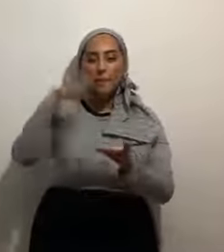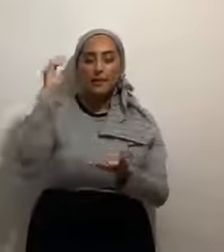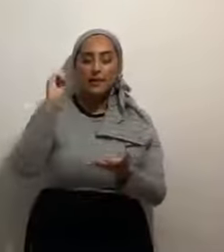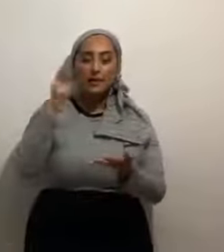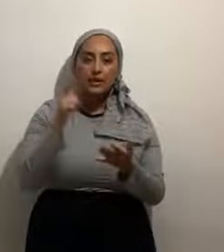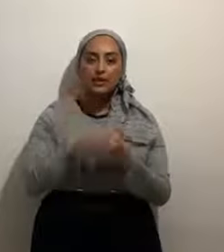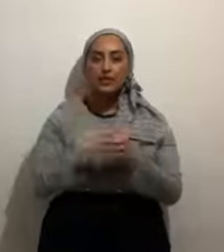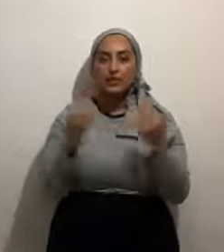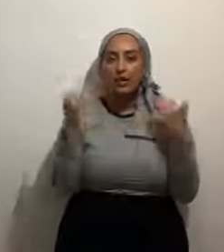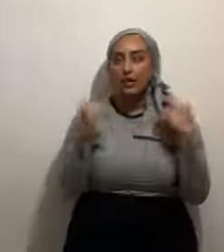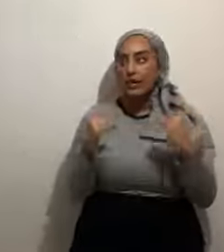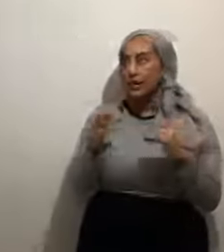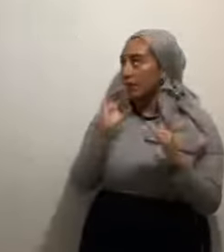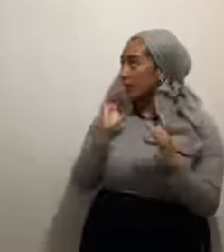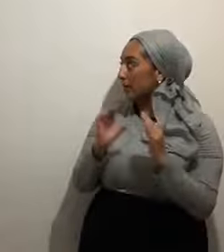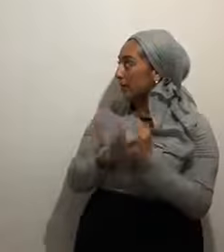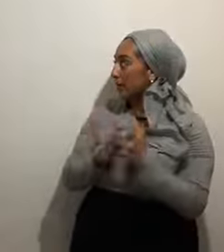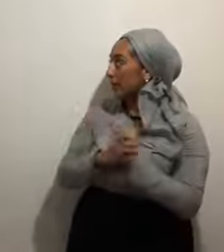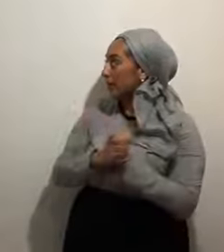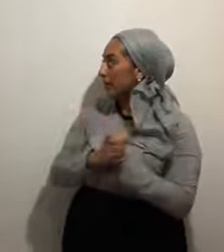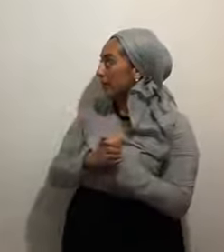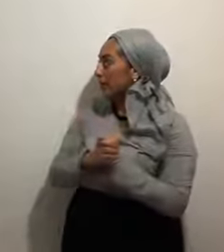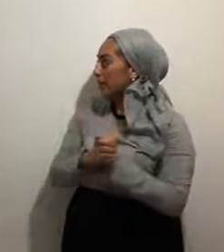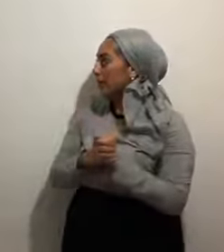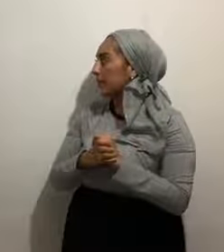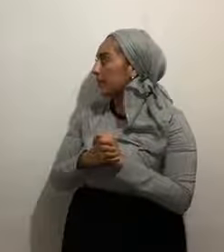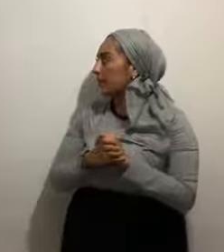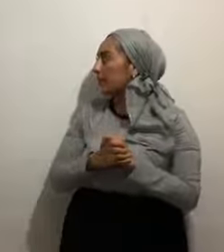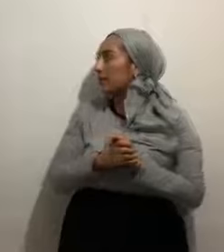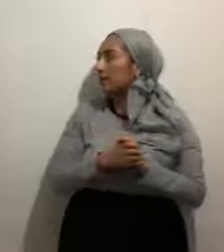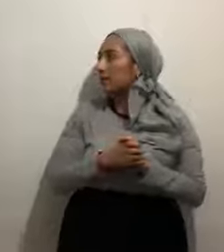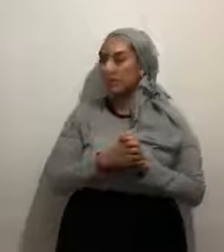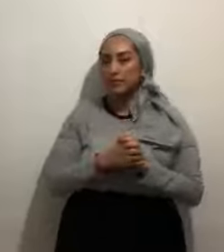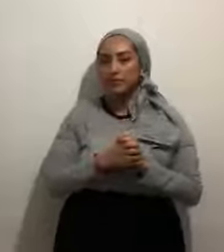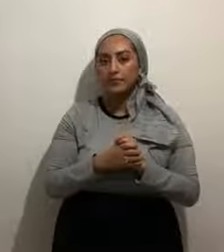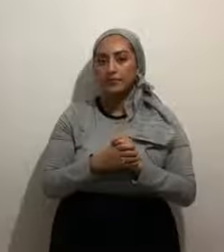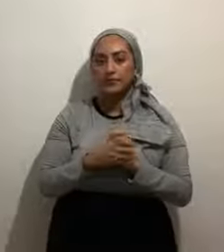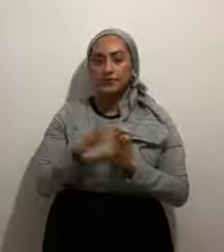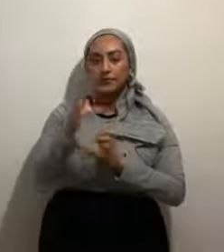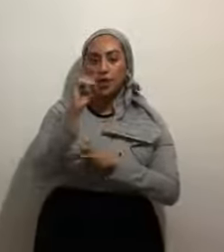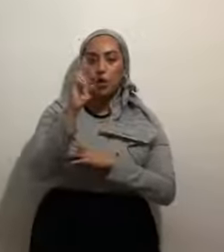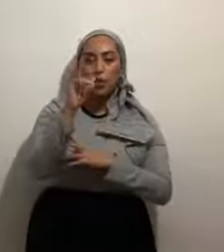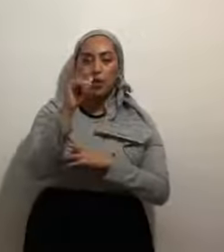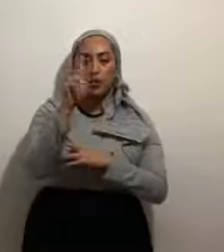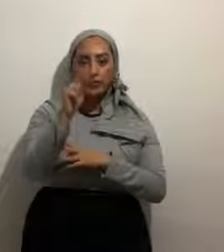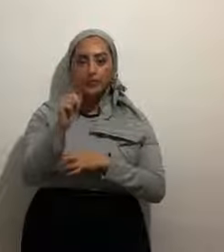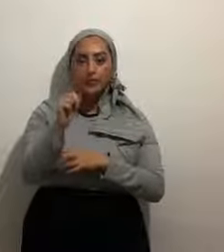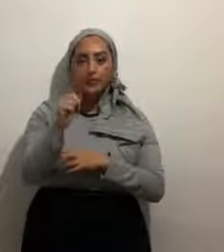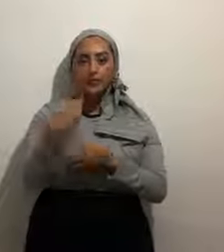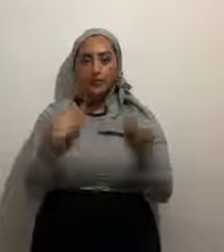la siguiente. Esa es la constelación de Orión, de la que habla aquí en Job